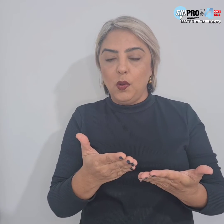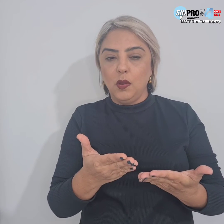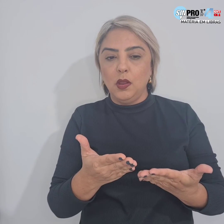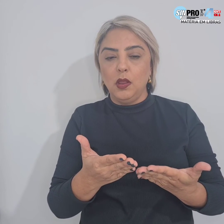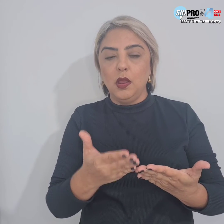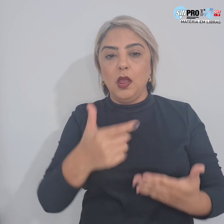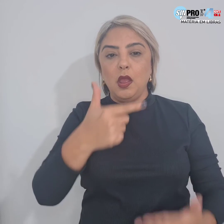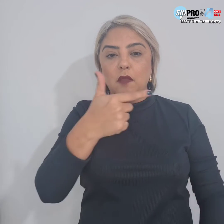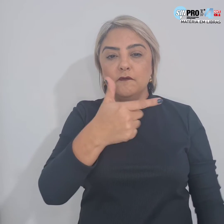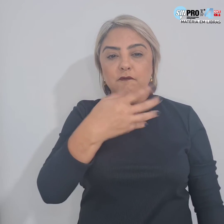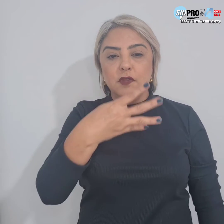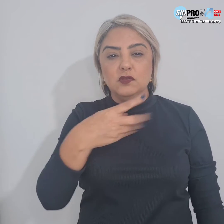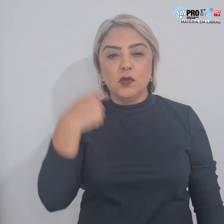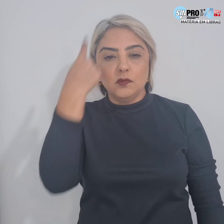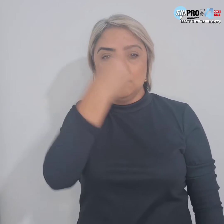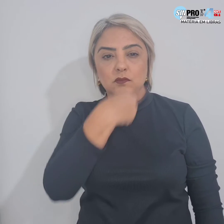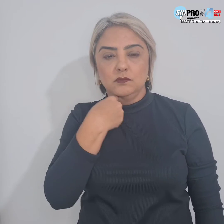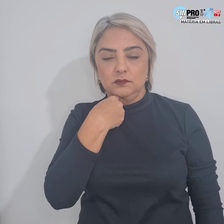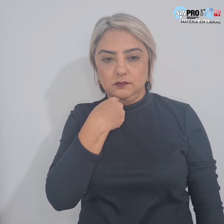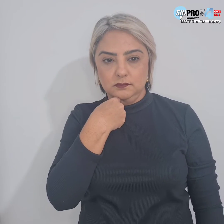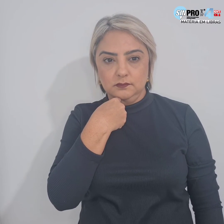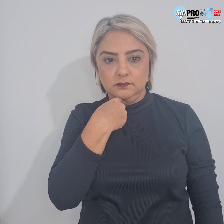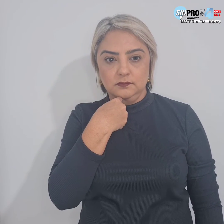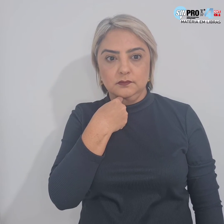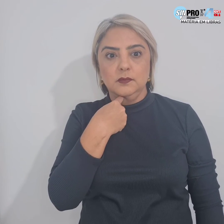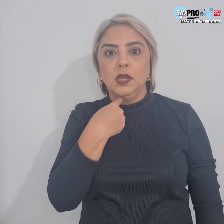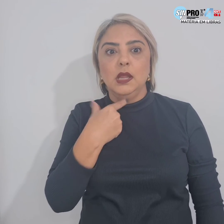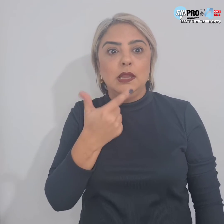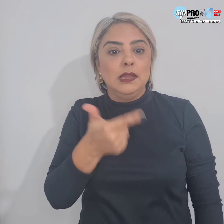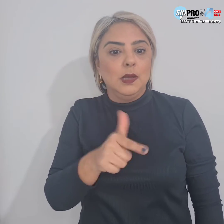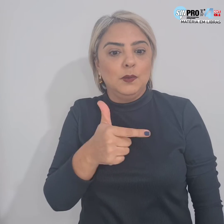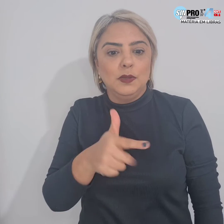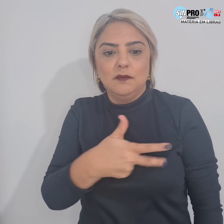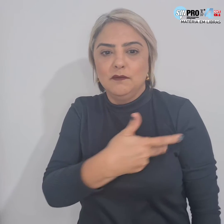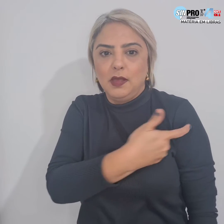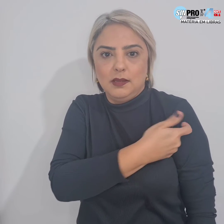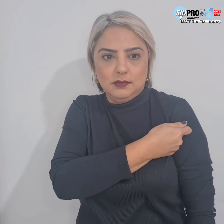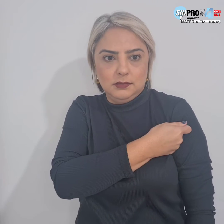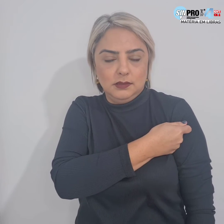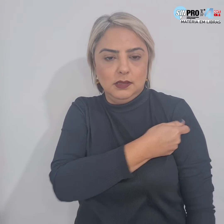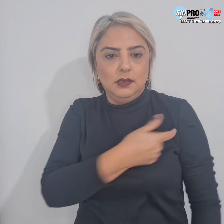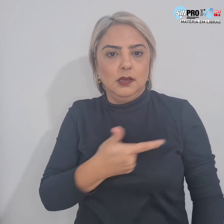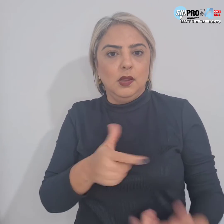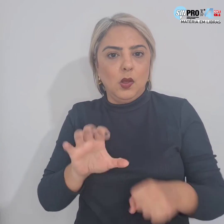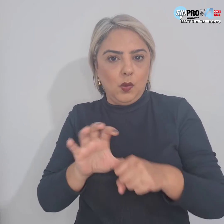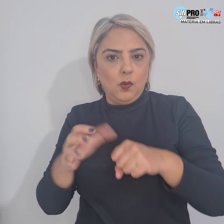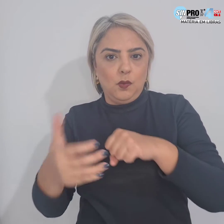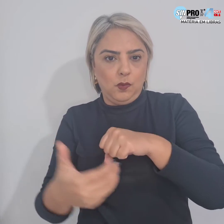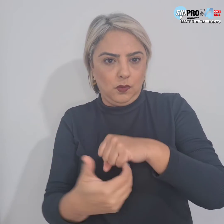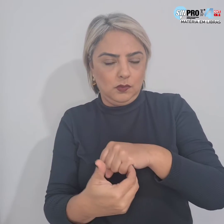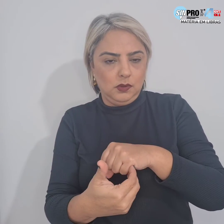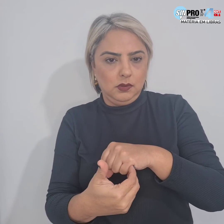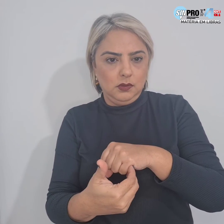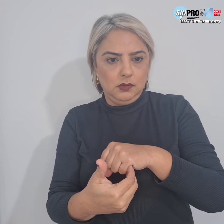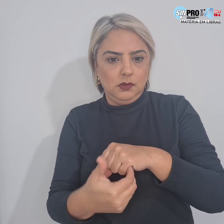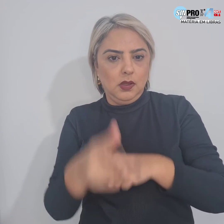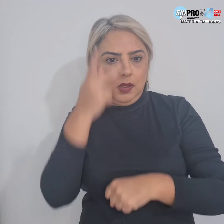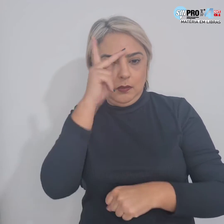24 horas. Além de não ter vacina contra o novo coronavírus para toda a